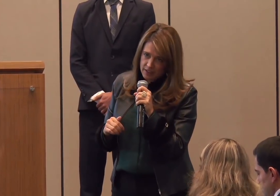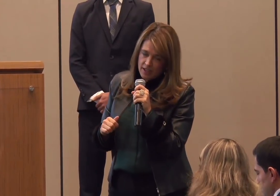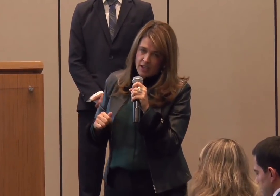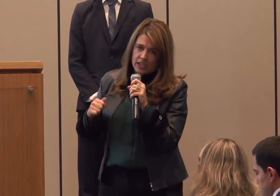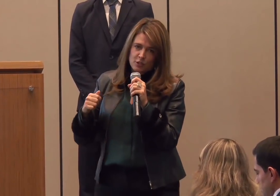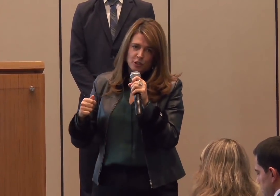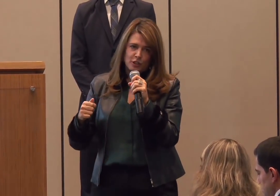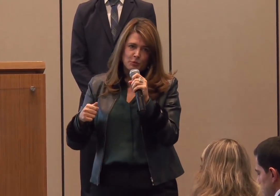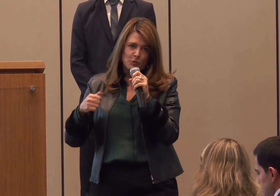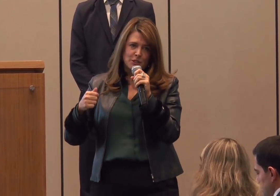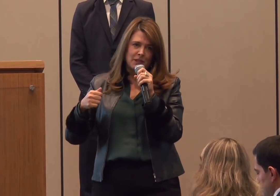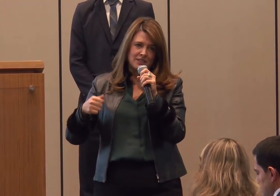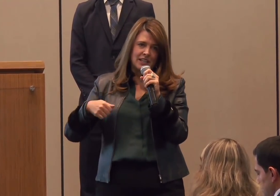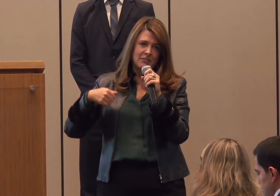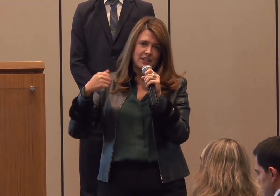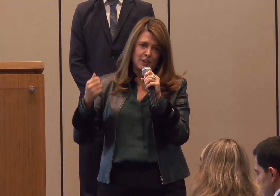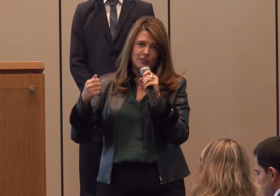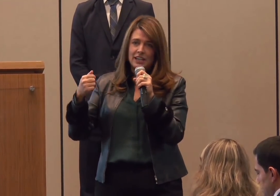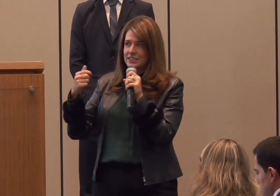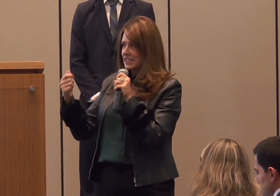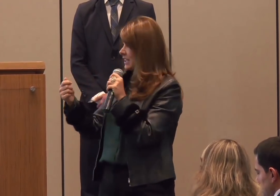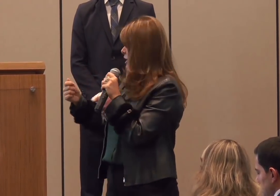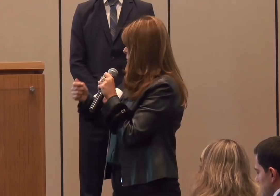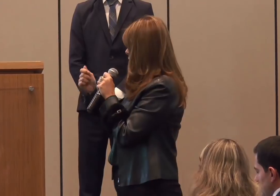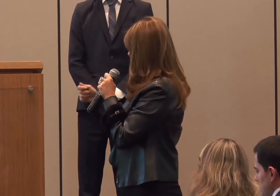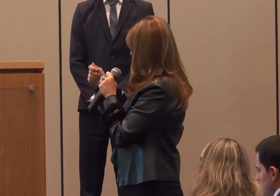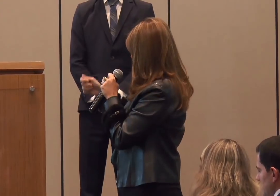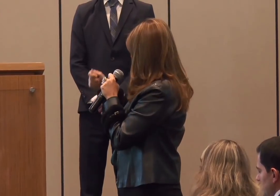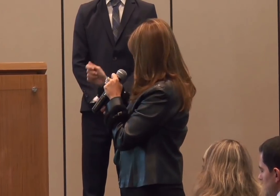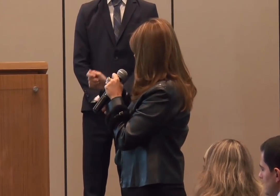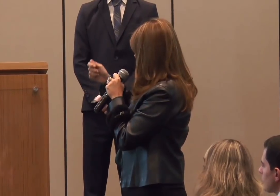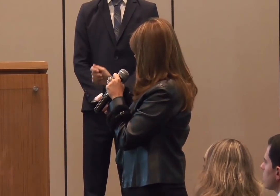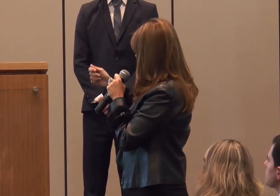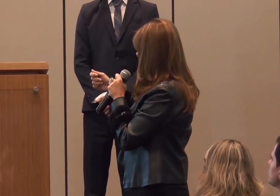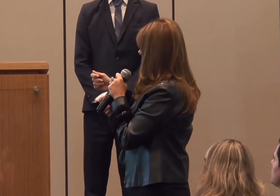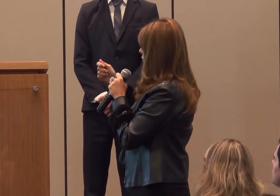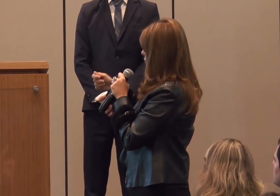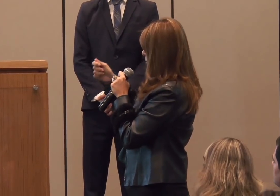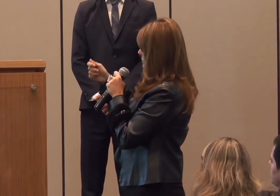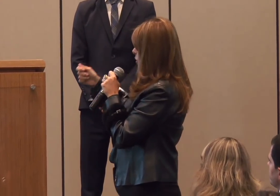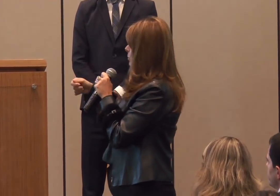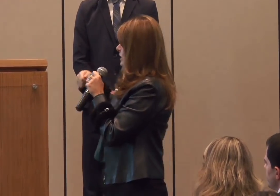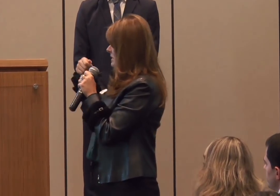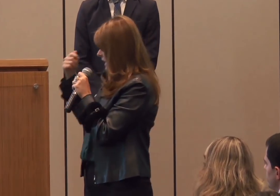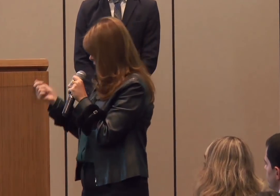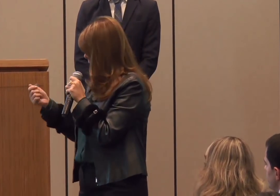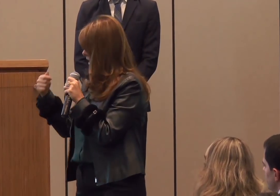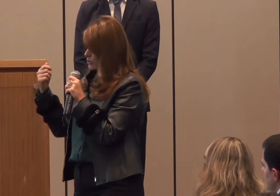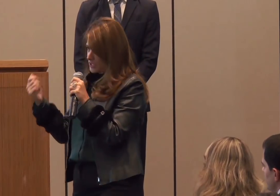fiduciaria y nosotros les podemos despedir certificados de garantía por los valores que vayan necesitando y nosotros vamos